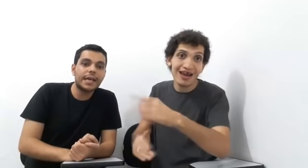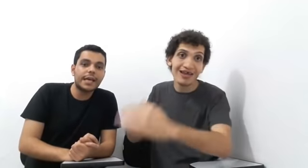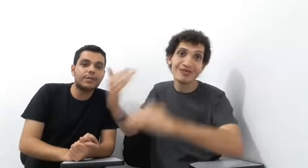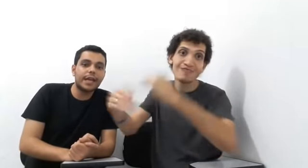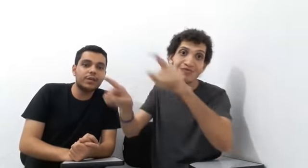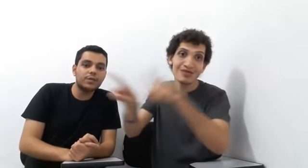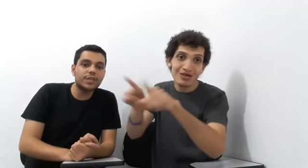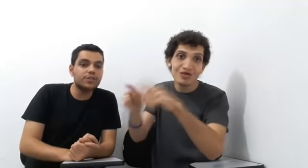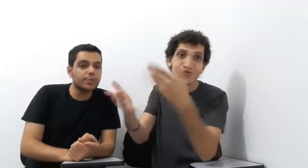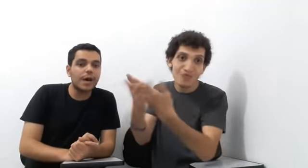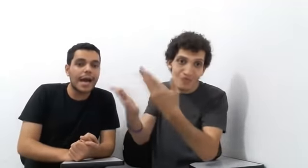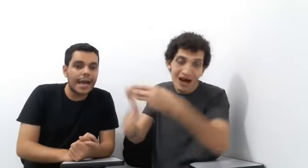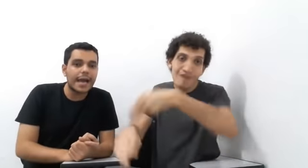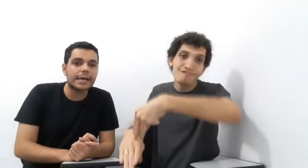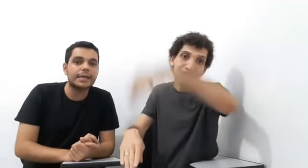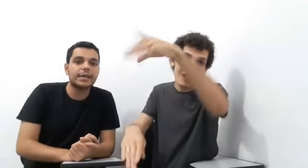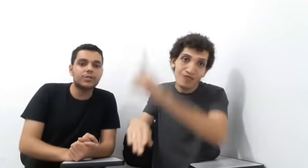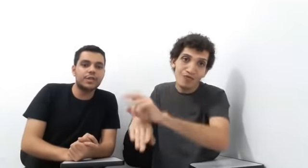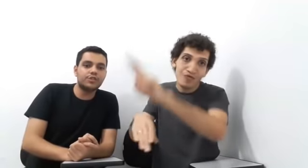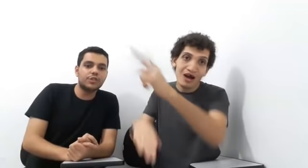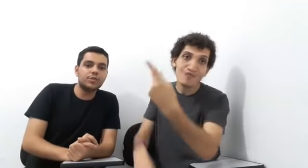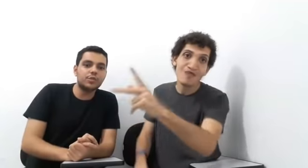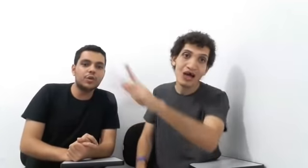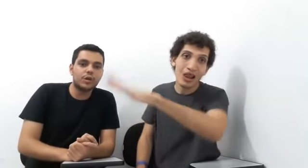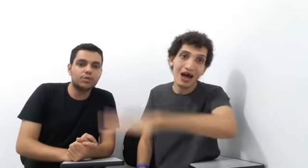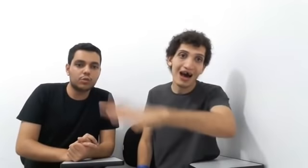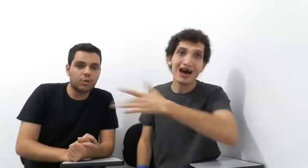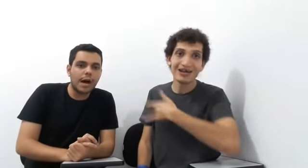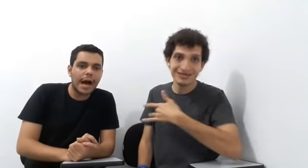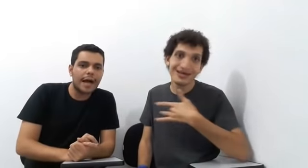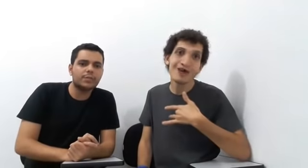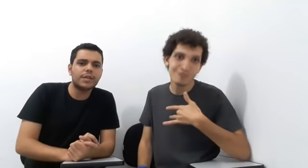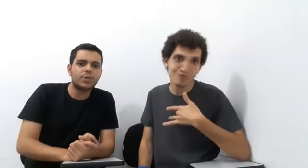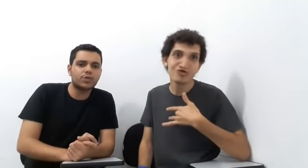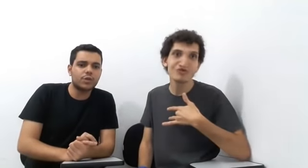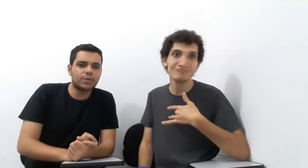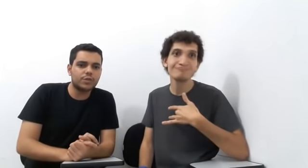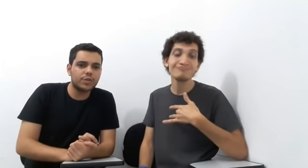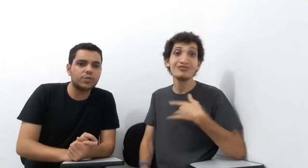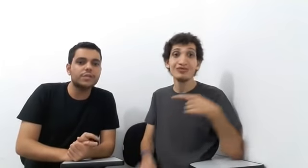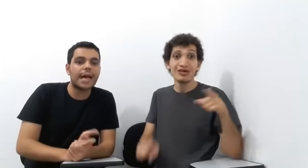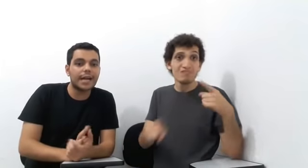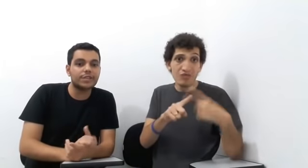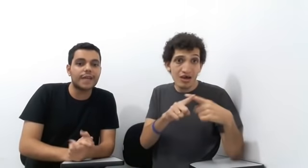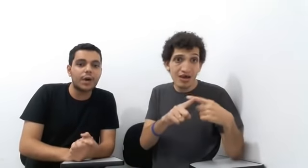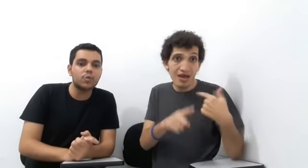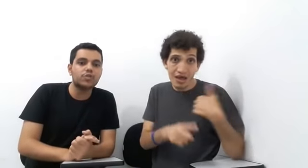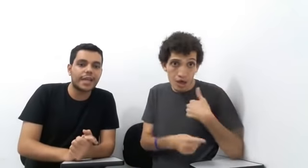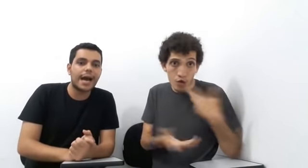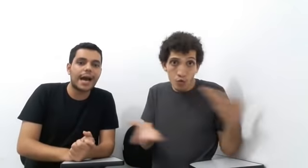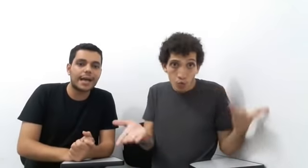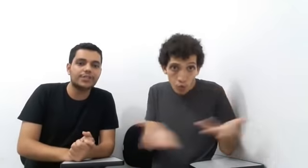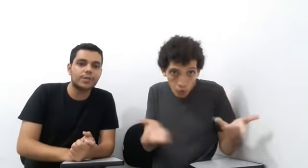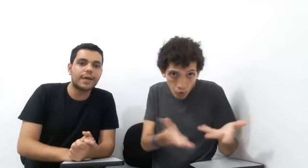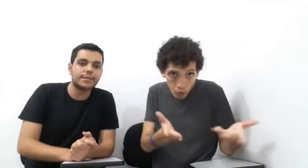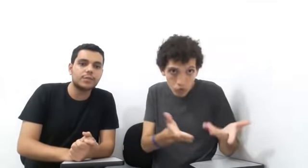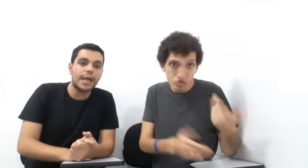eu tenho que estimular ela no sentido do doutorado, dela continuar os seus estudos na área de saúde, que é a área de atuação